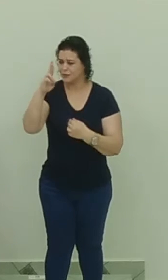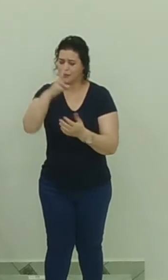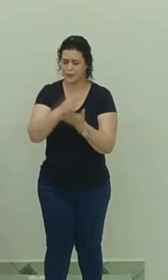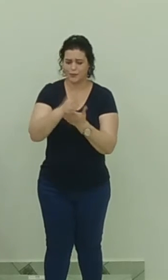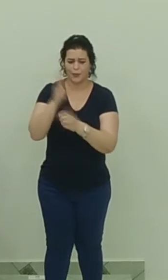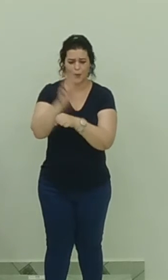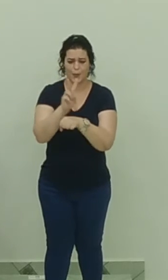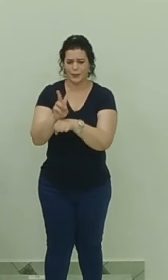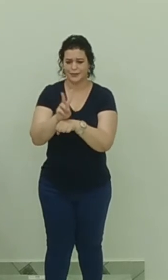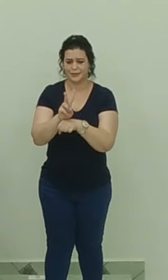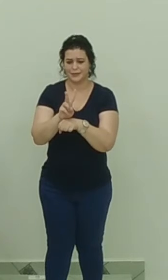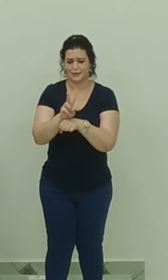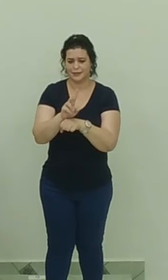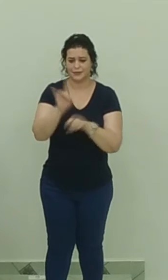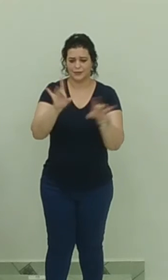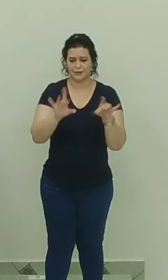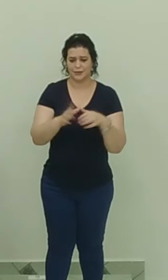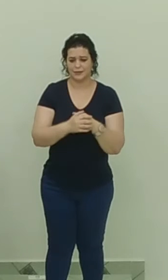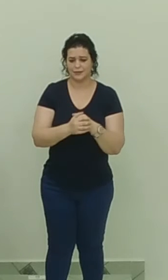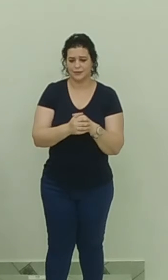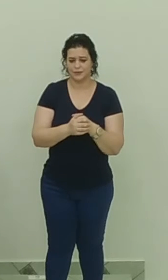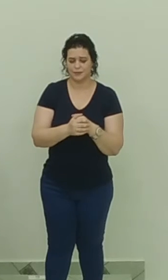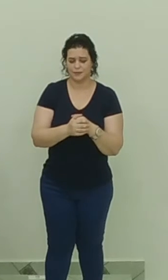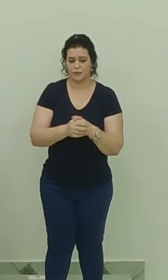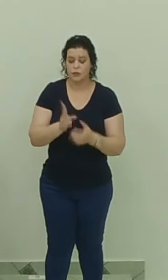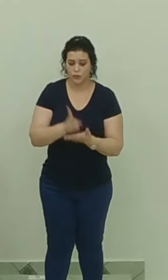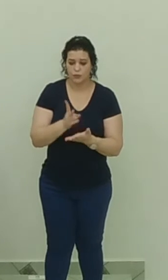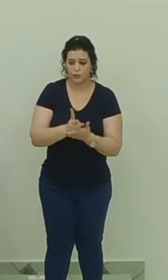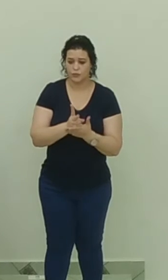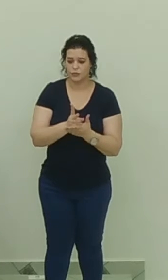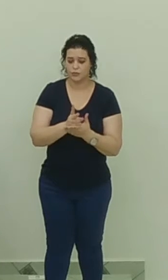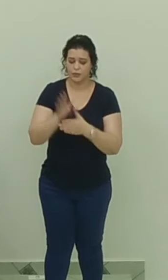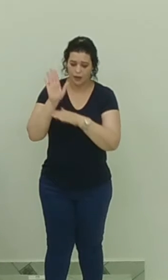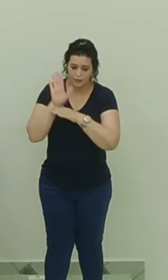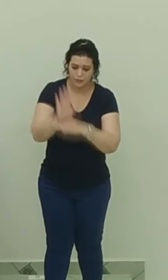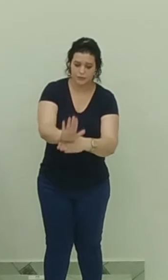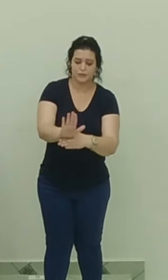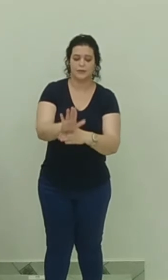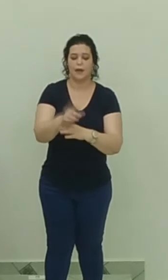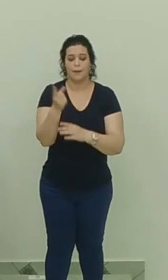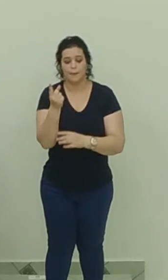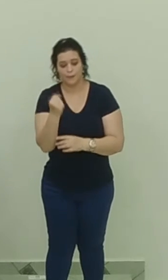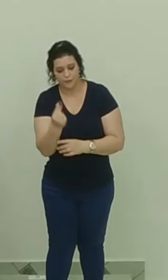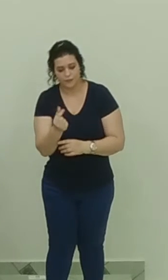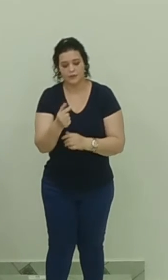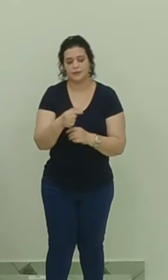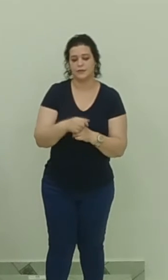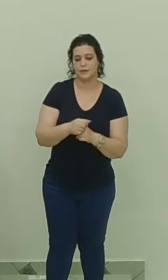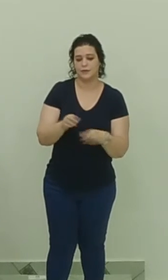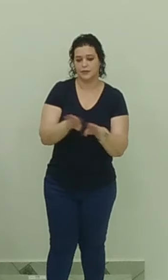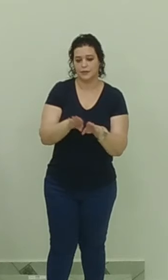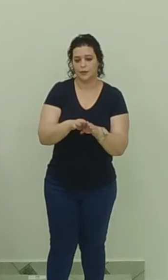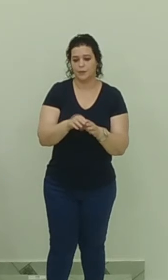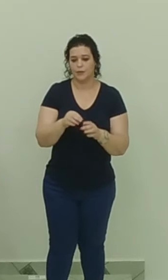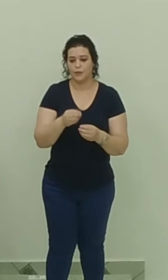garantindo a sua autonomia financeira e o seu crescimento, como disse no versículo aqui